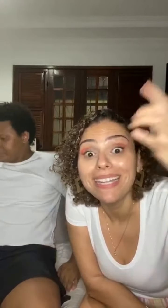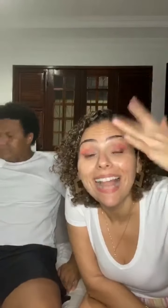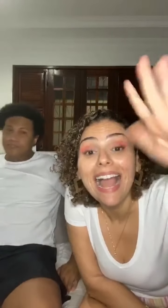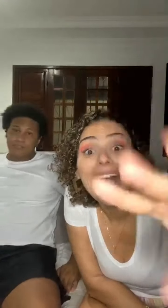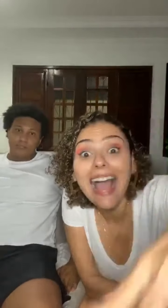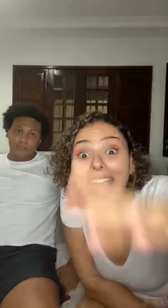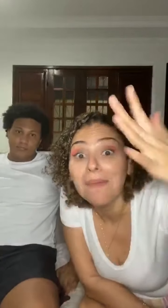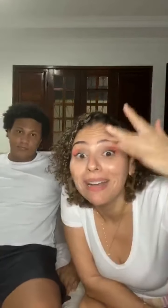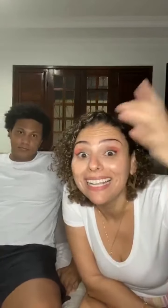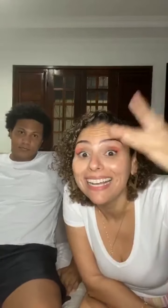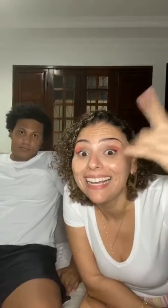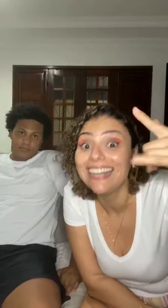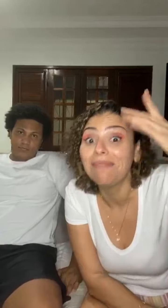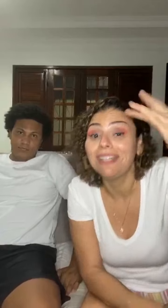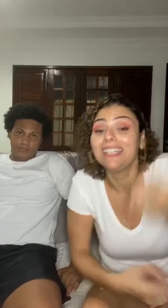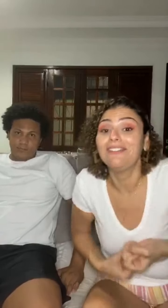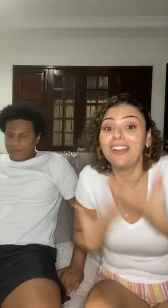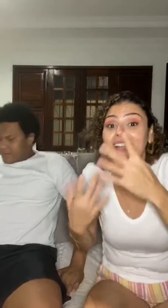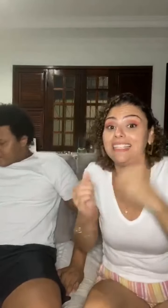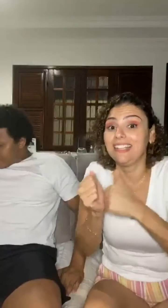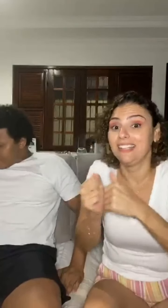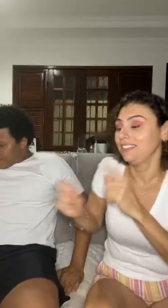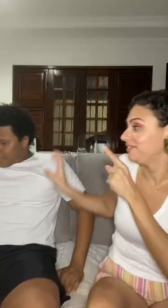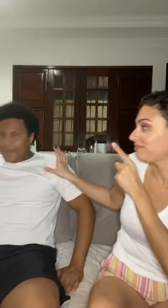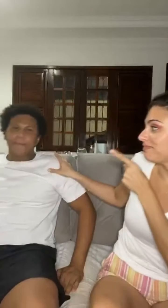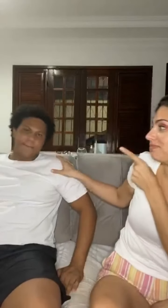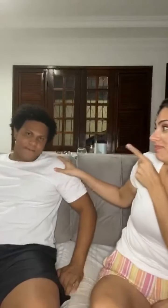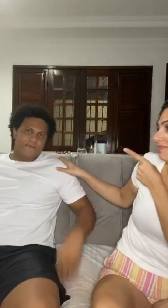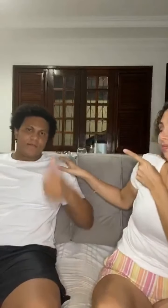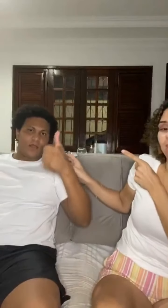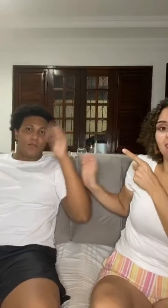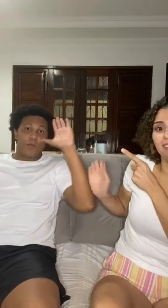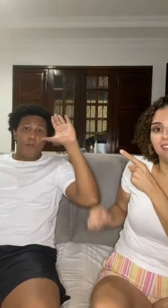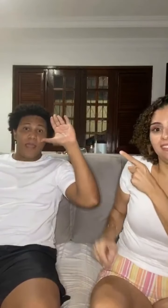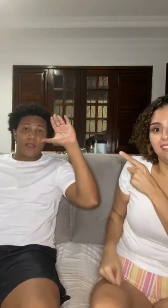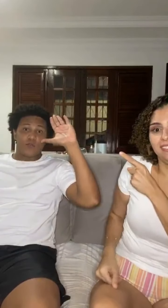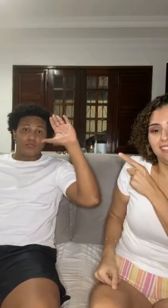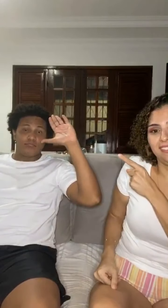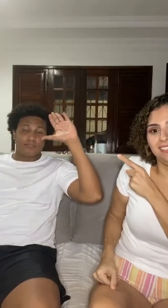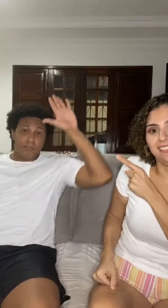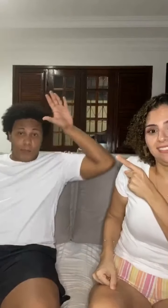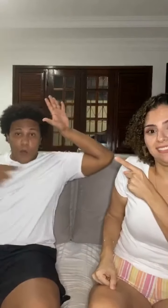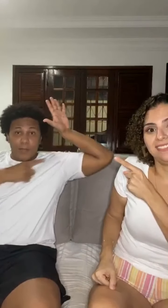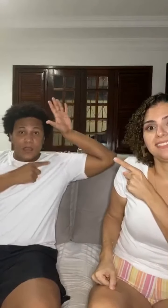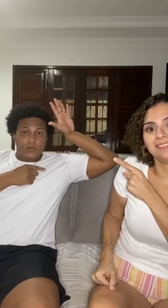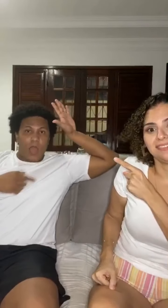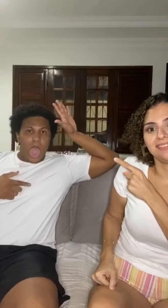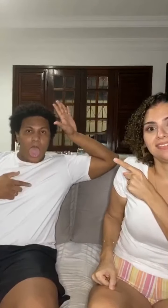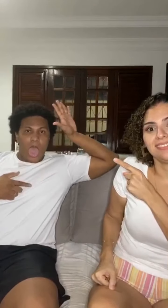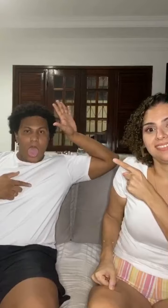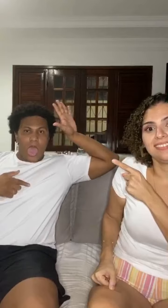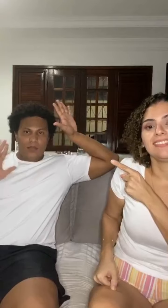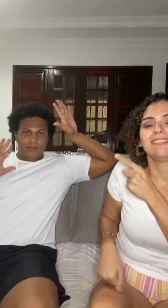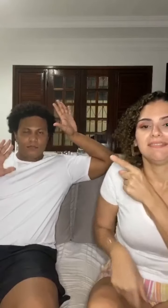Amanhã. Ah, amanhã. Amanhã eu falo o segredo. Prometo.